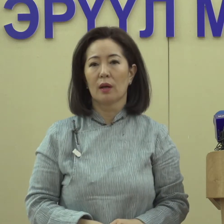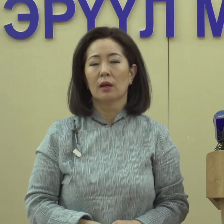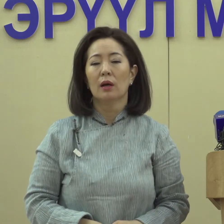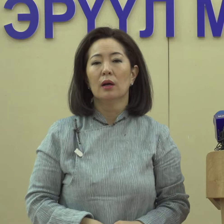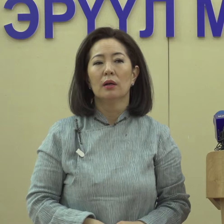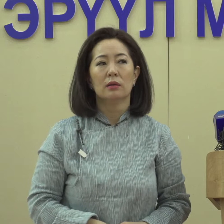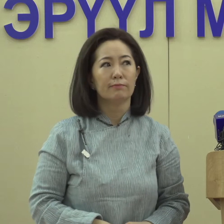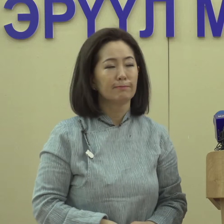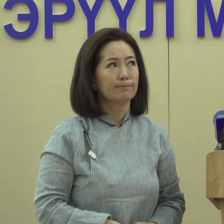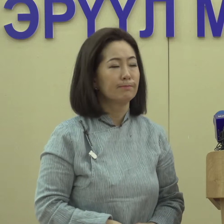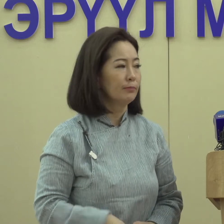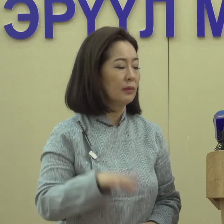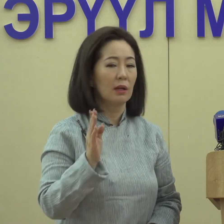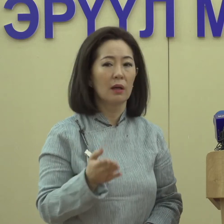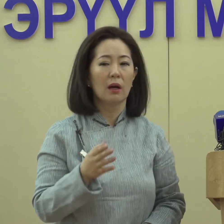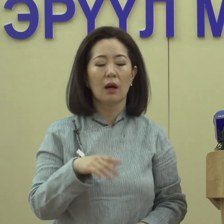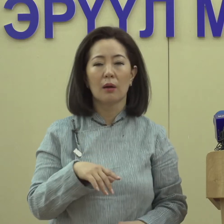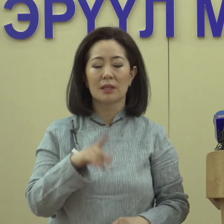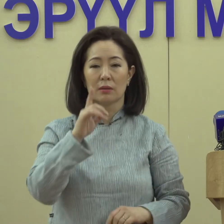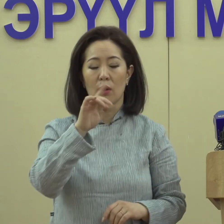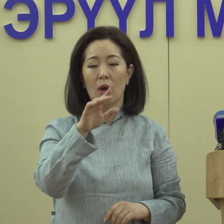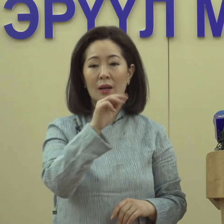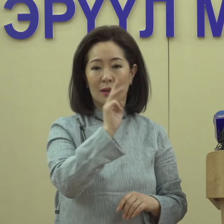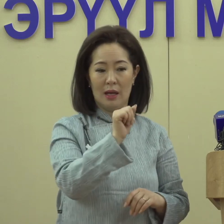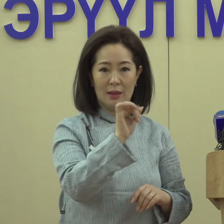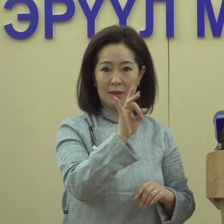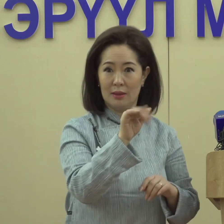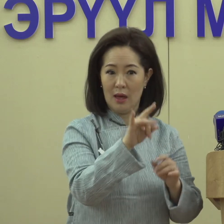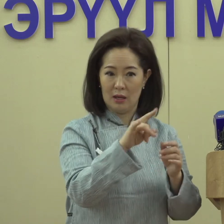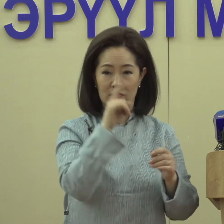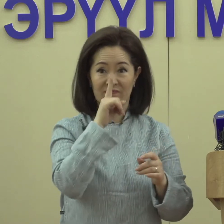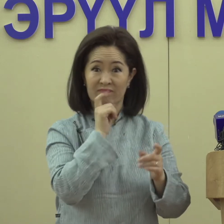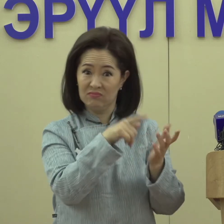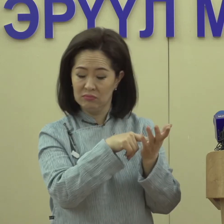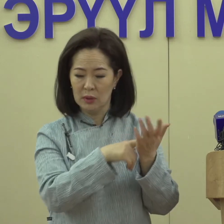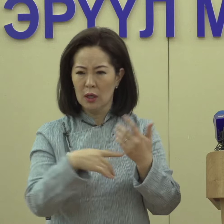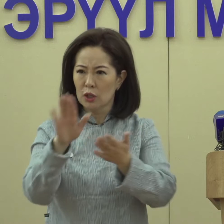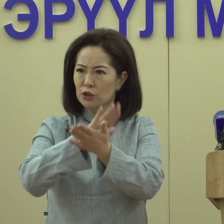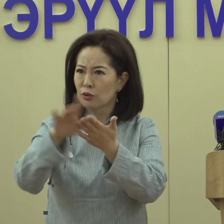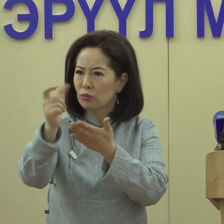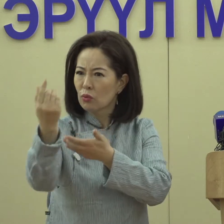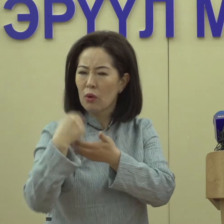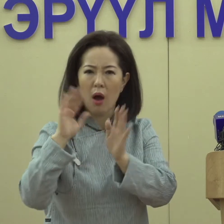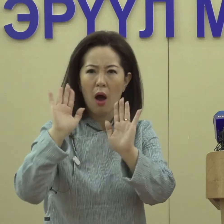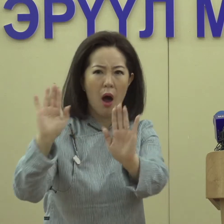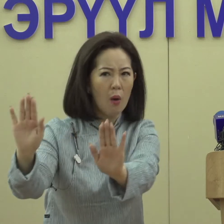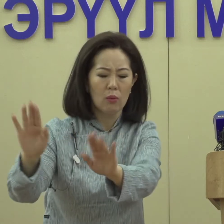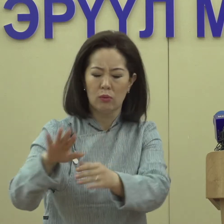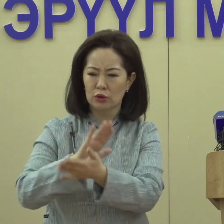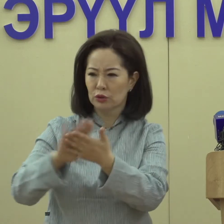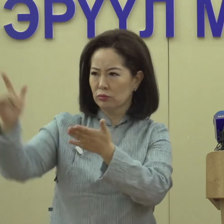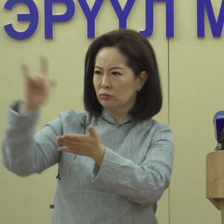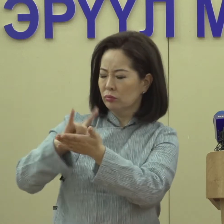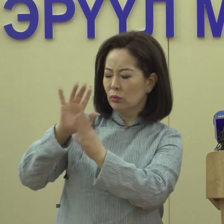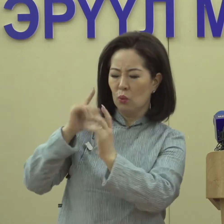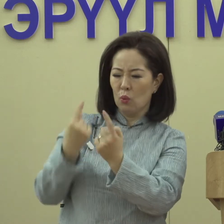улс бол 3-р сарын 9-ний өдрөөс эхлээд нэмэлтээр 14 улсаас зорчих хүлээн авахгүй болж байгаа талаар одоо хэвлэл мэдээллийн